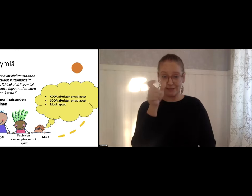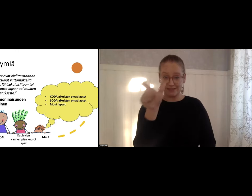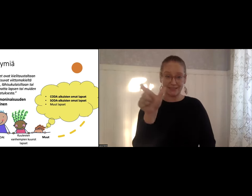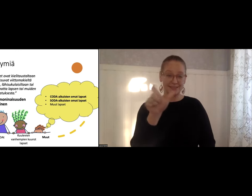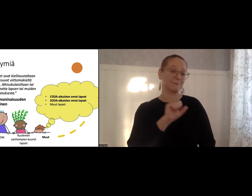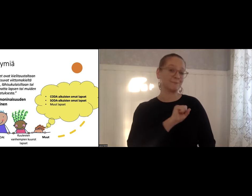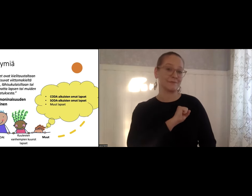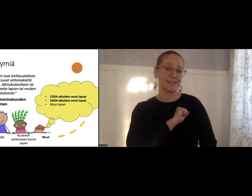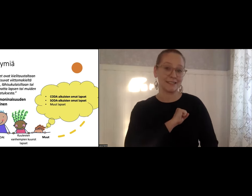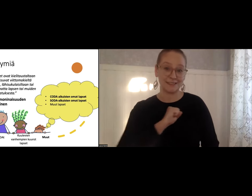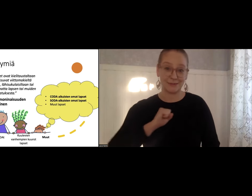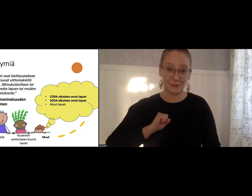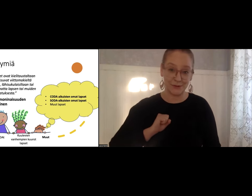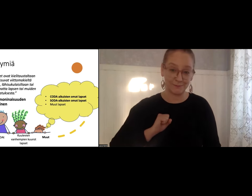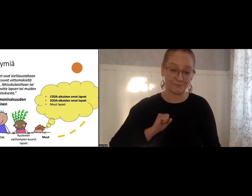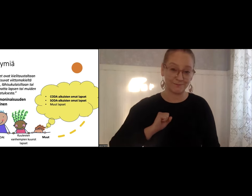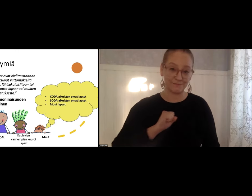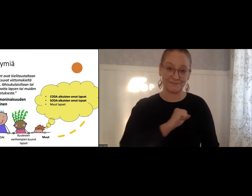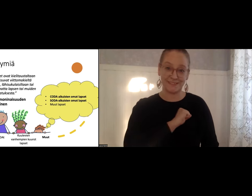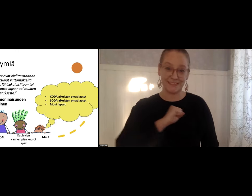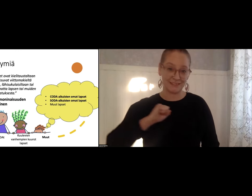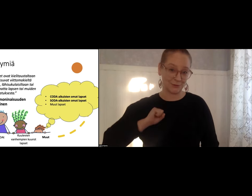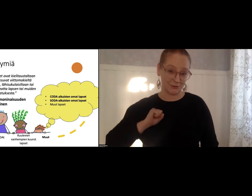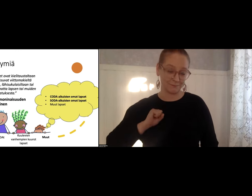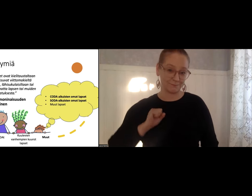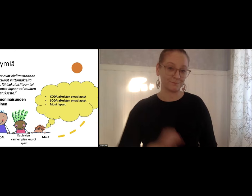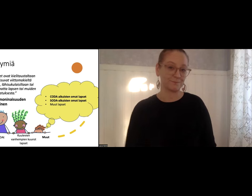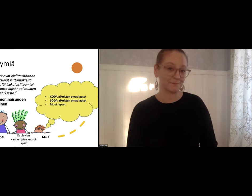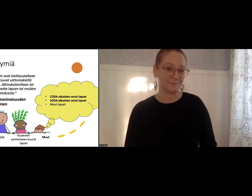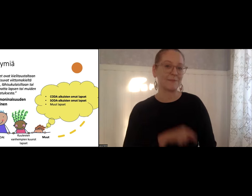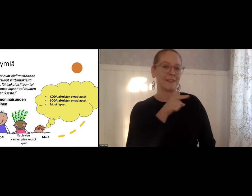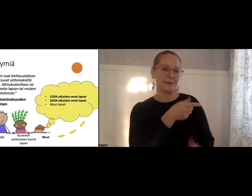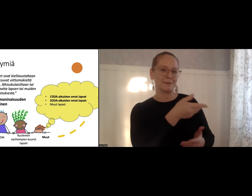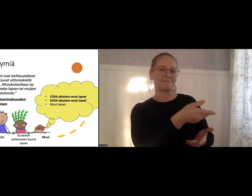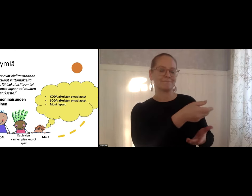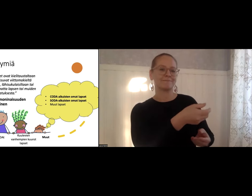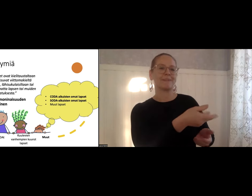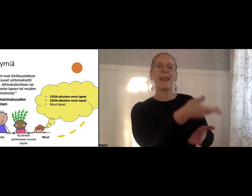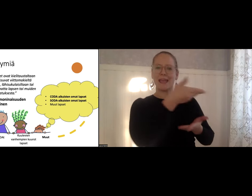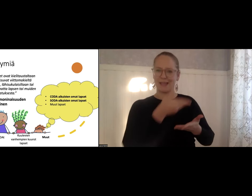on silloin annettu uusi viittoma, tämmöinen soda.